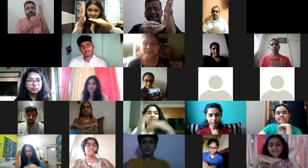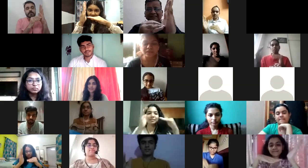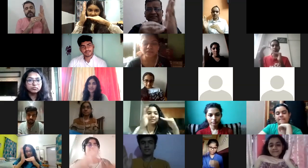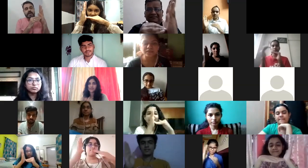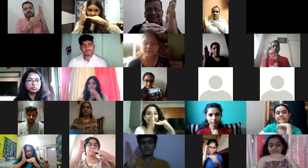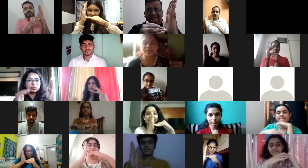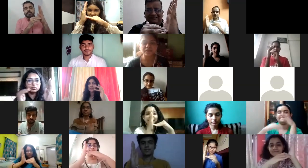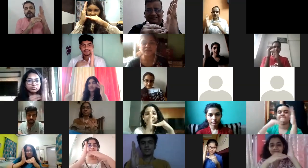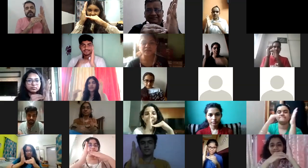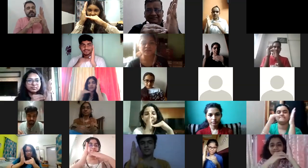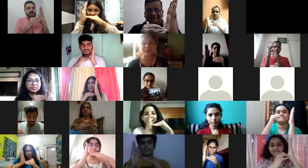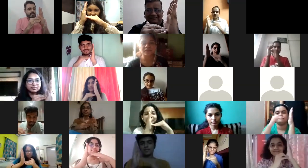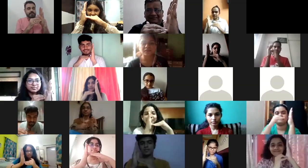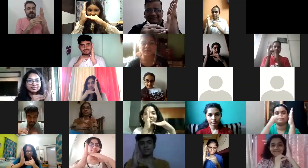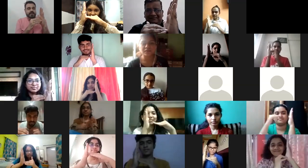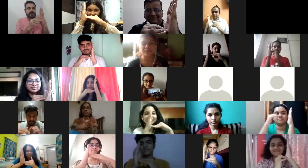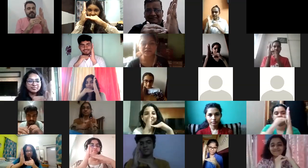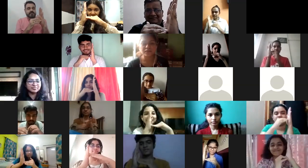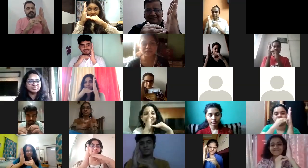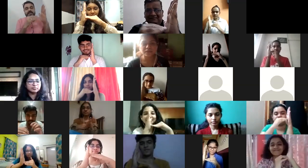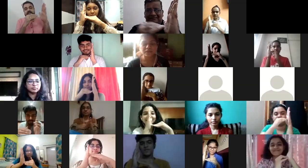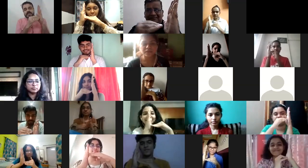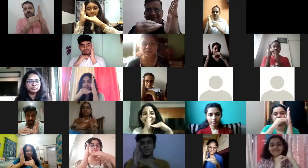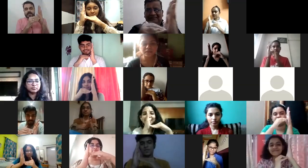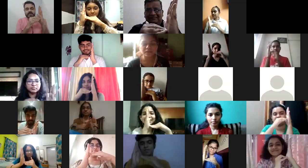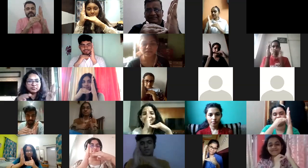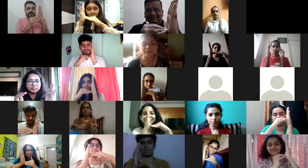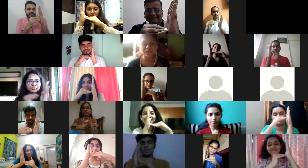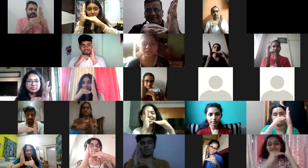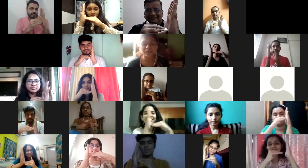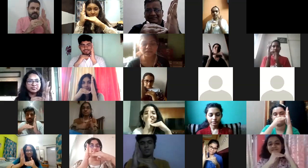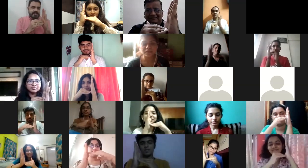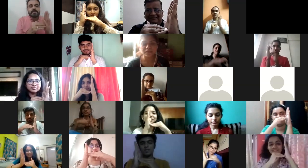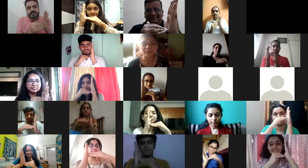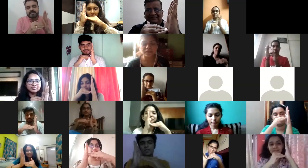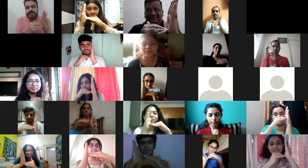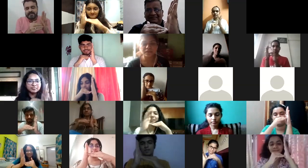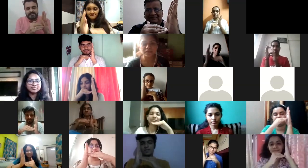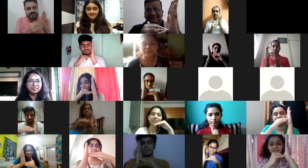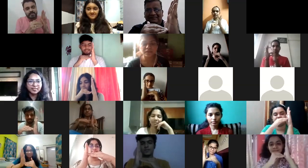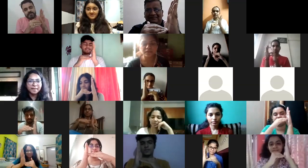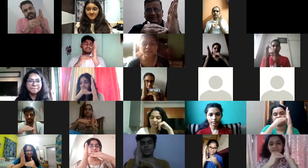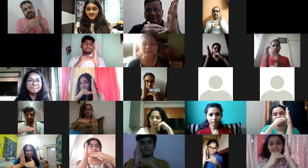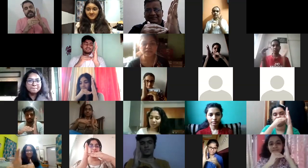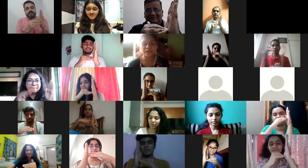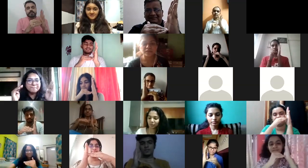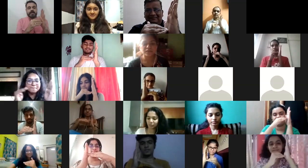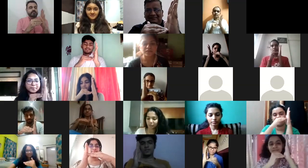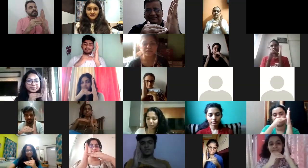don't ask Gopal or me that ये ऐसा क्यों है? It is because it is like this, because it is there in the manual. We are supposed